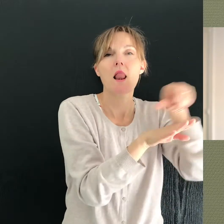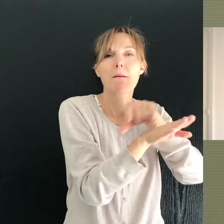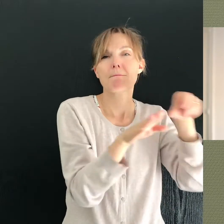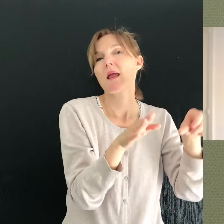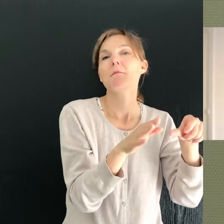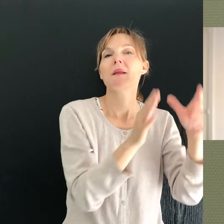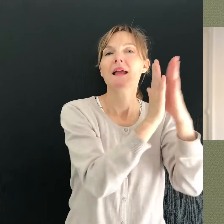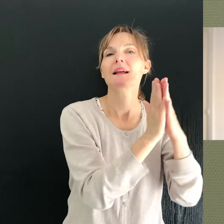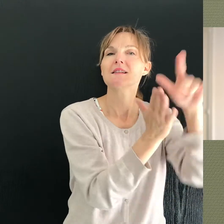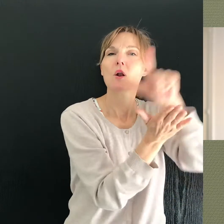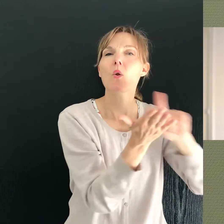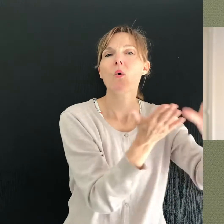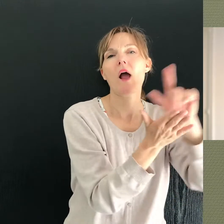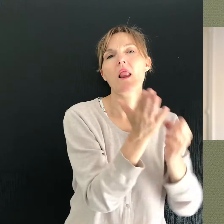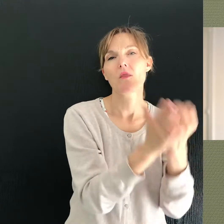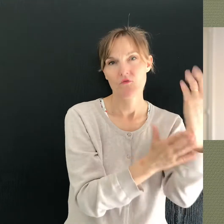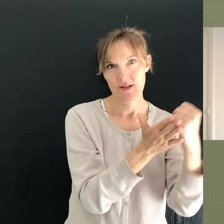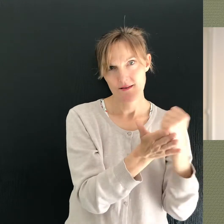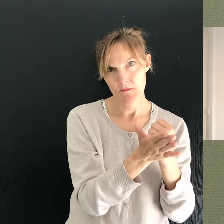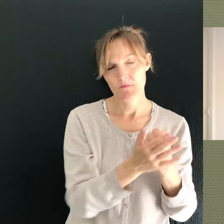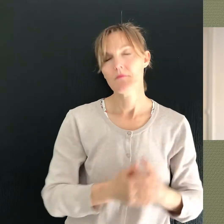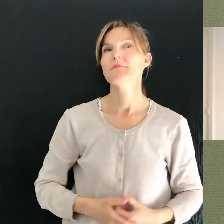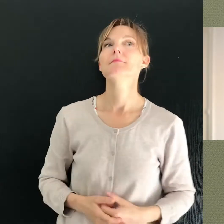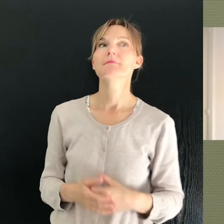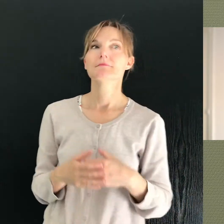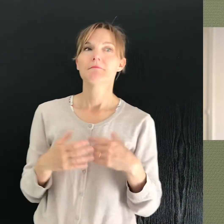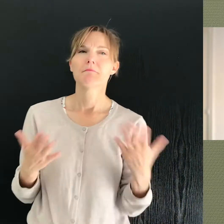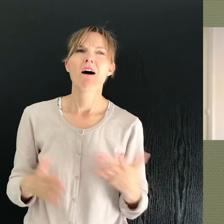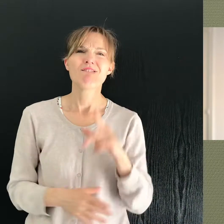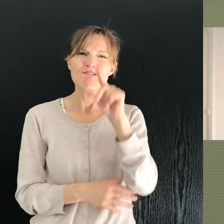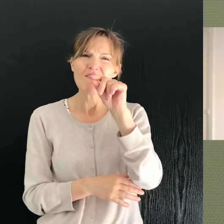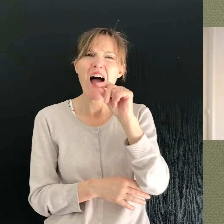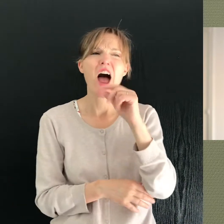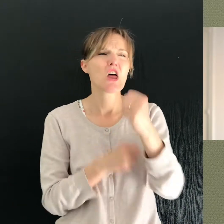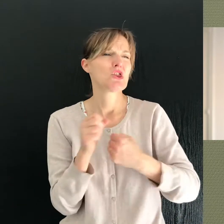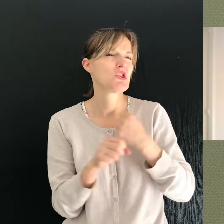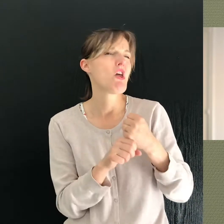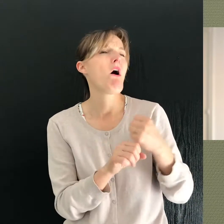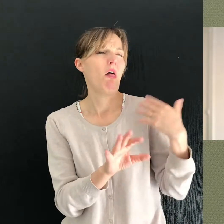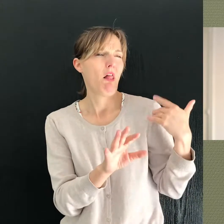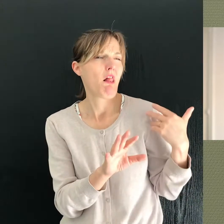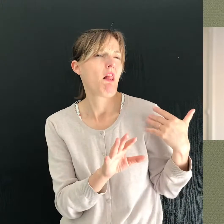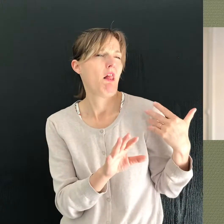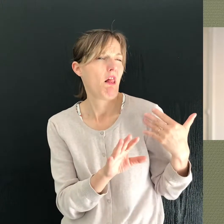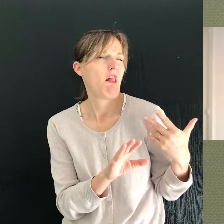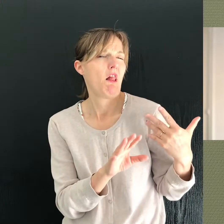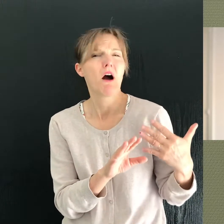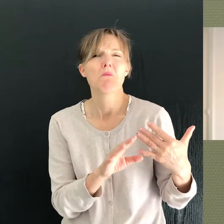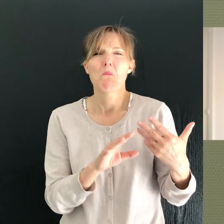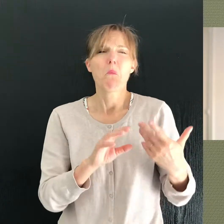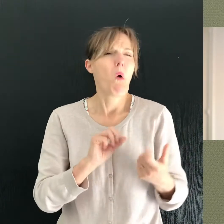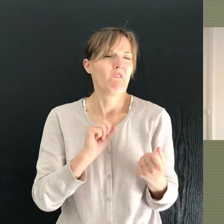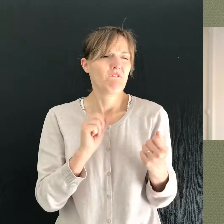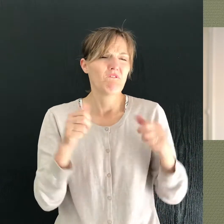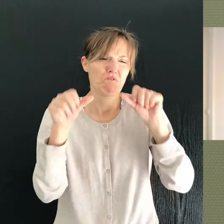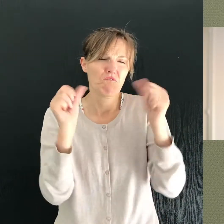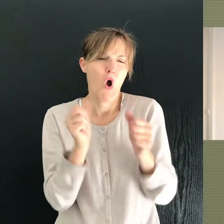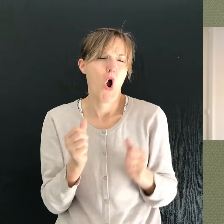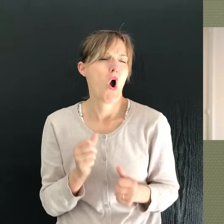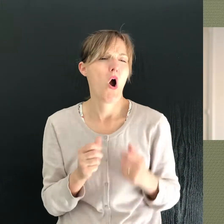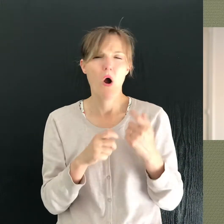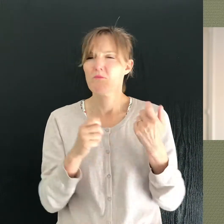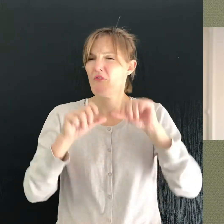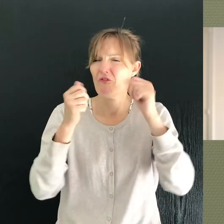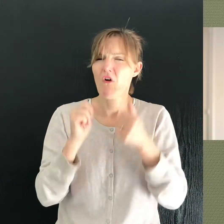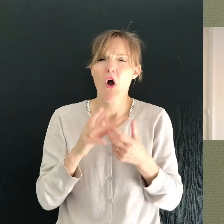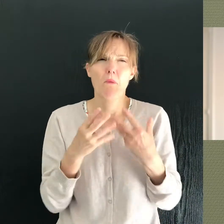l'Église locale, du Nouveau Testament. Mais comme pendant 20 ans de ma vie, j'ai été déformé, j'ai été formaté